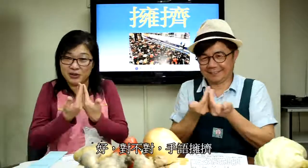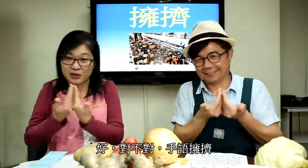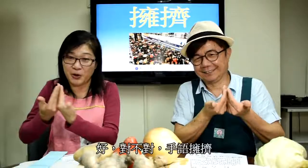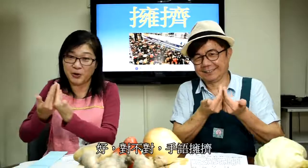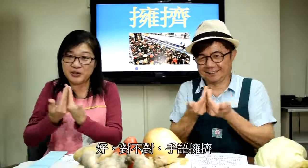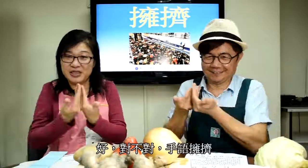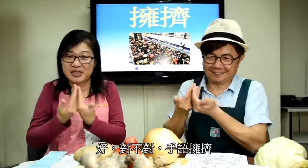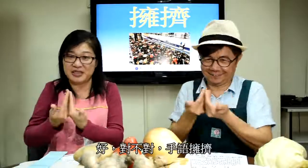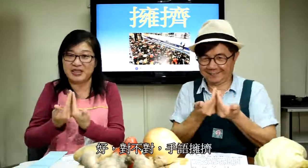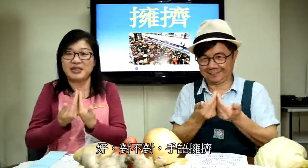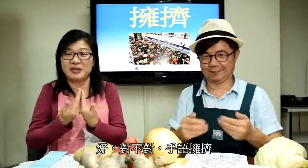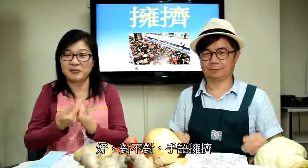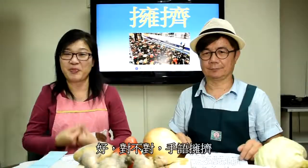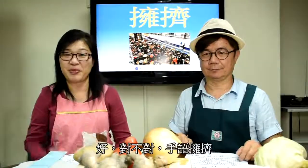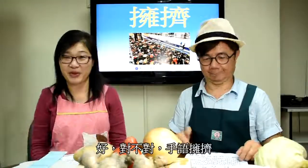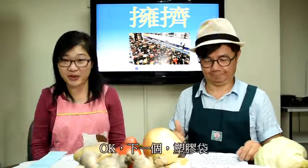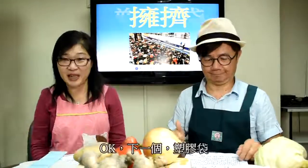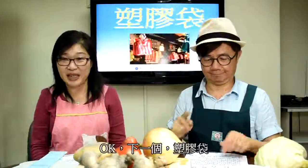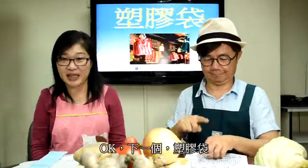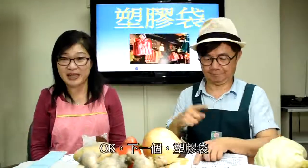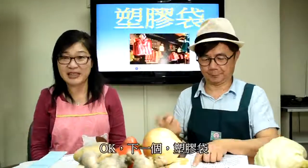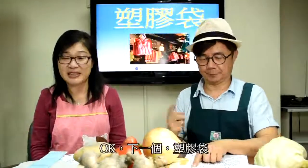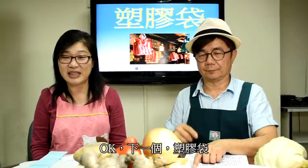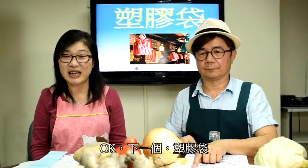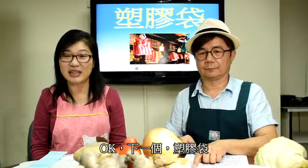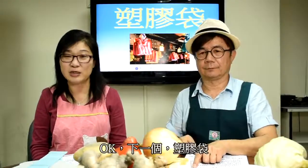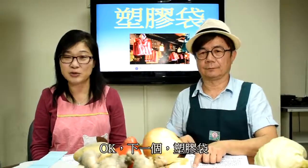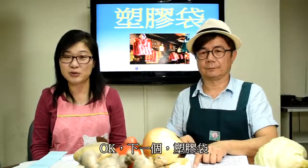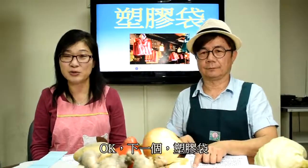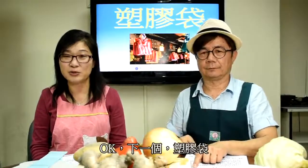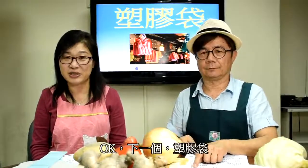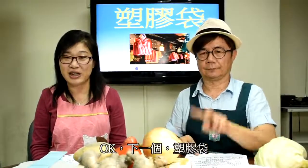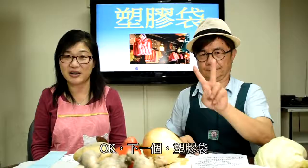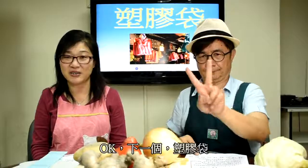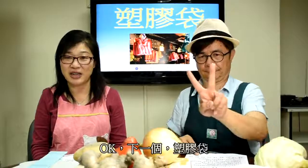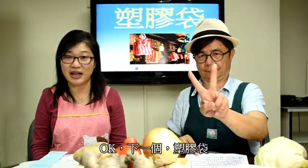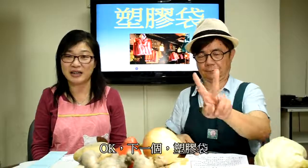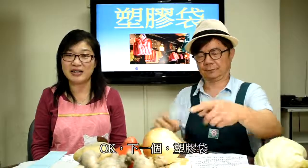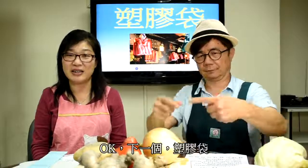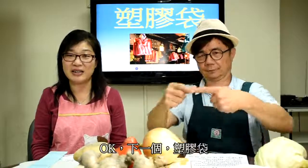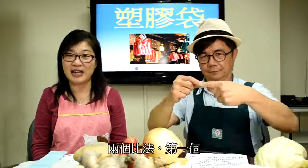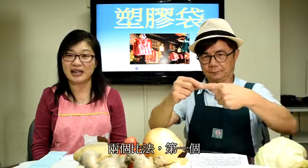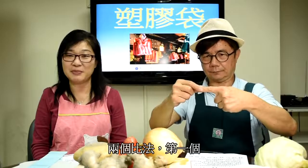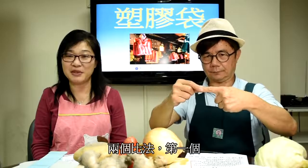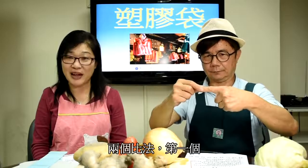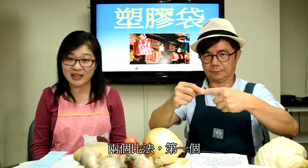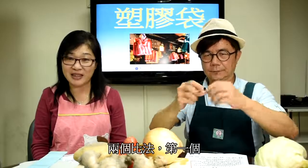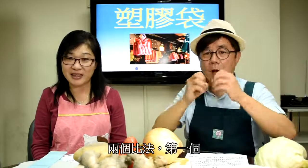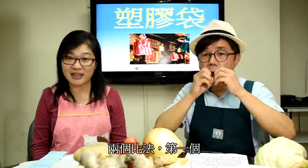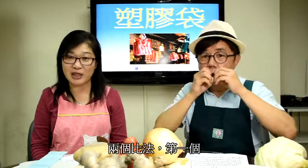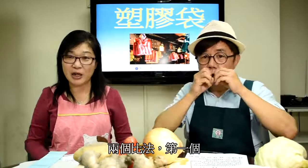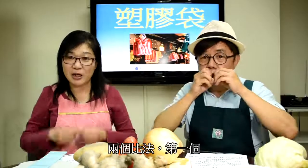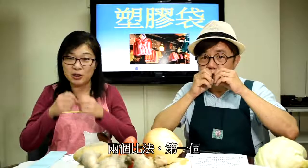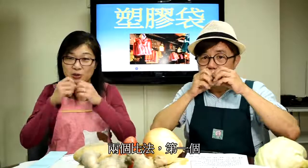拥挤 ，OK。下一个塑胶袋，两个笔法，第一个吹